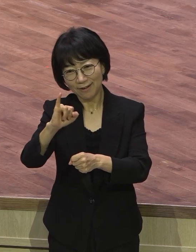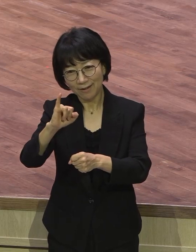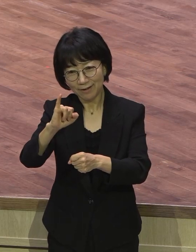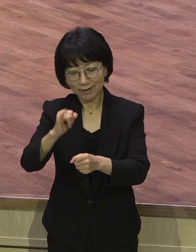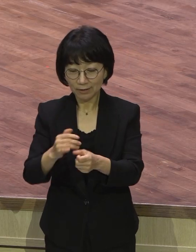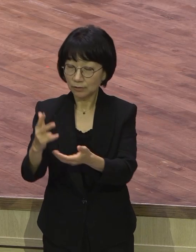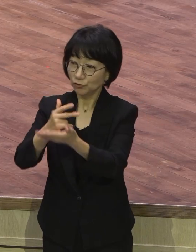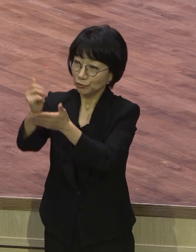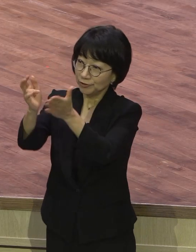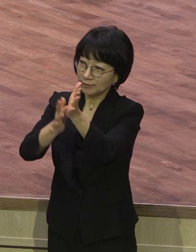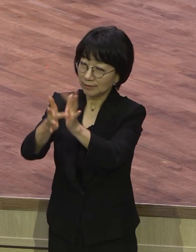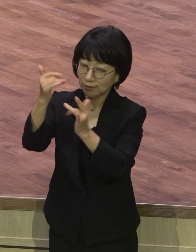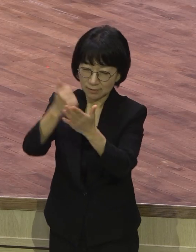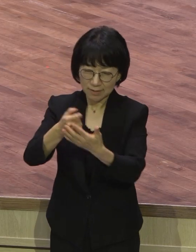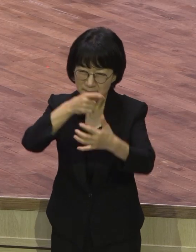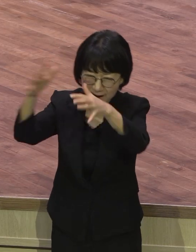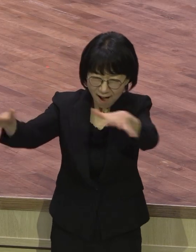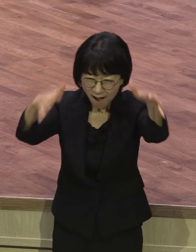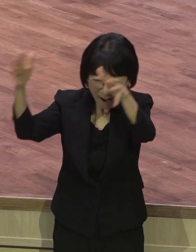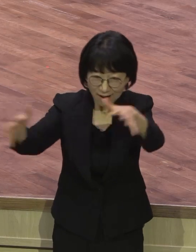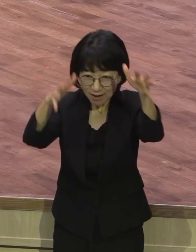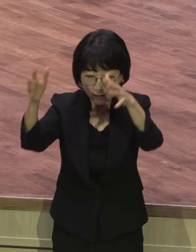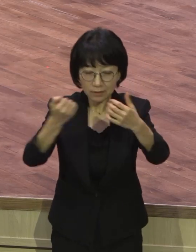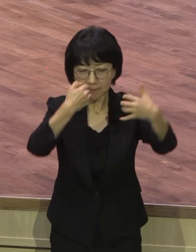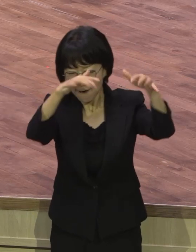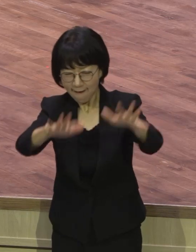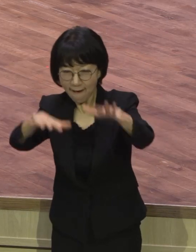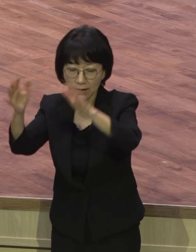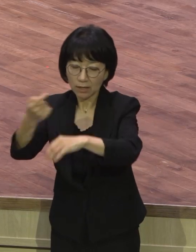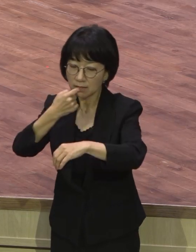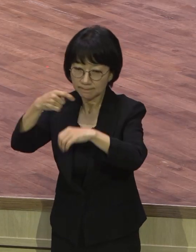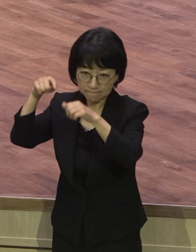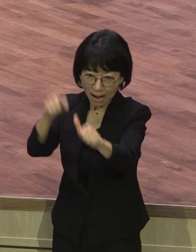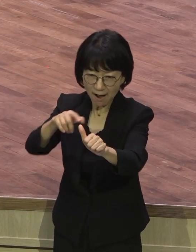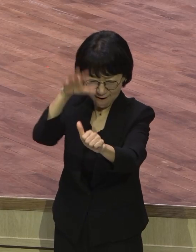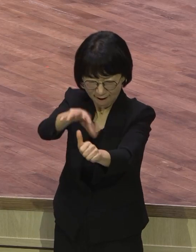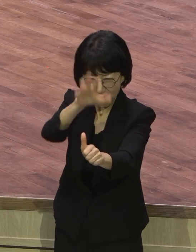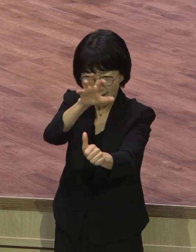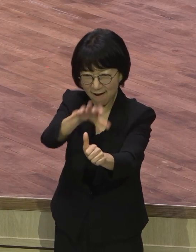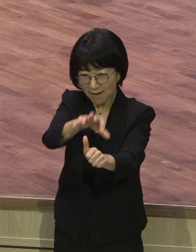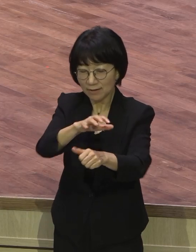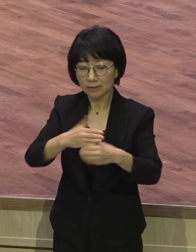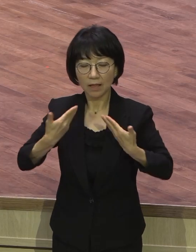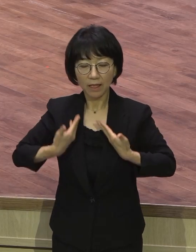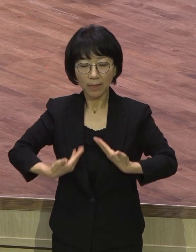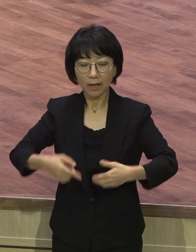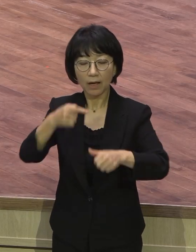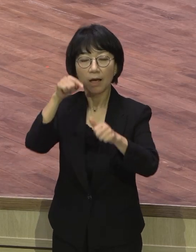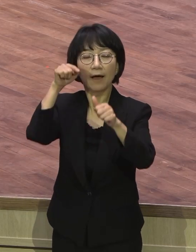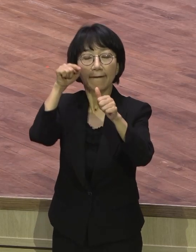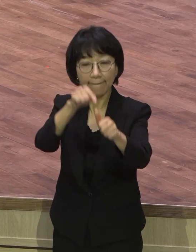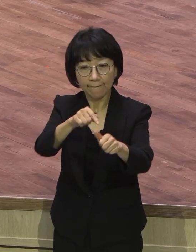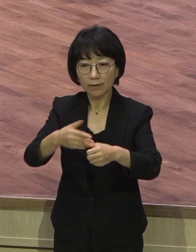주예수 풍파를 꾸지져 잔잔해